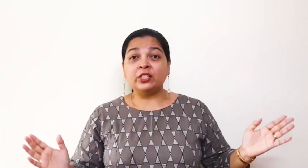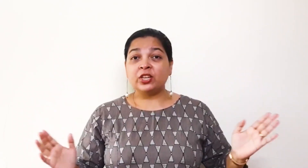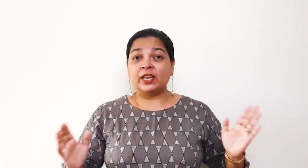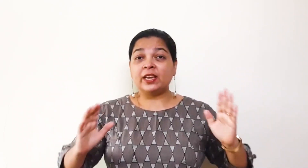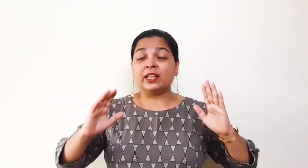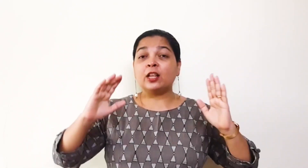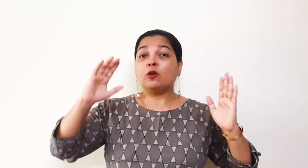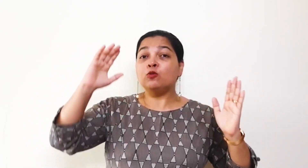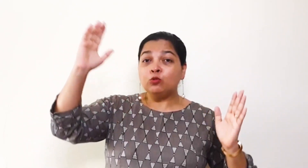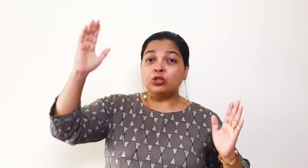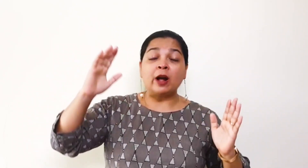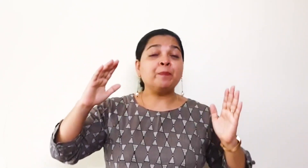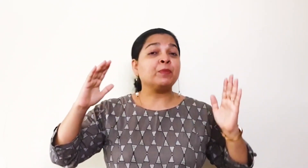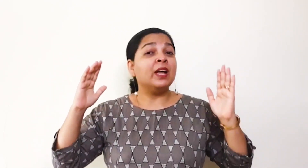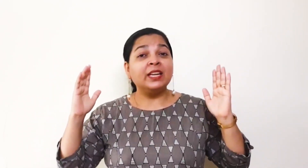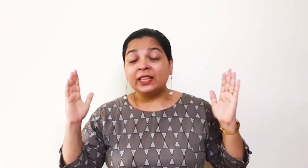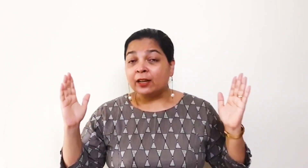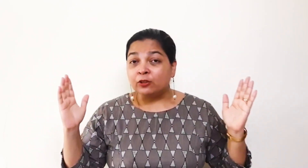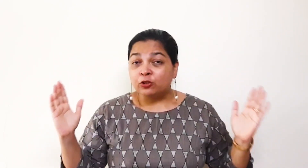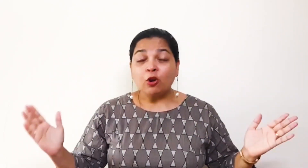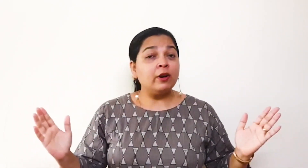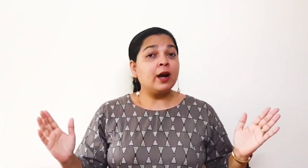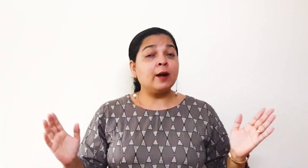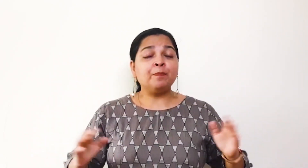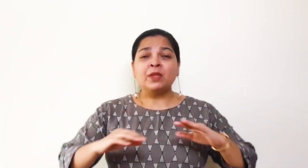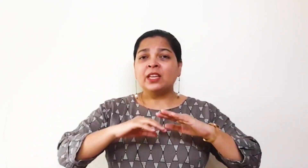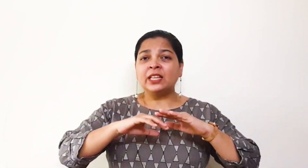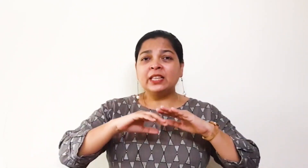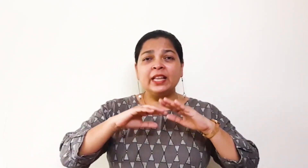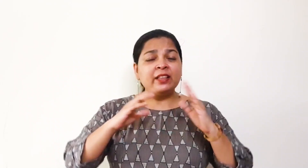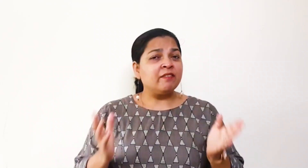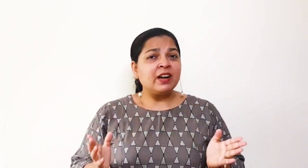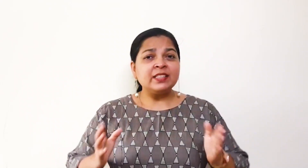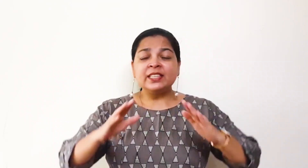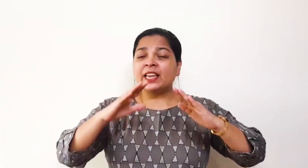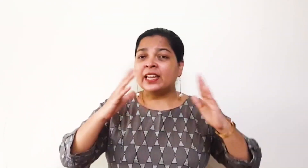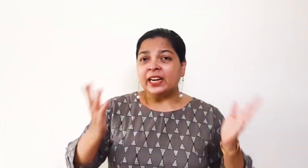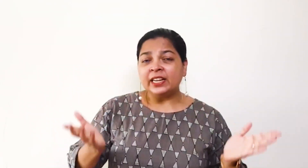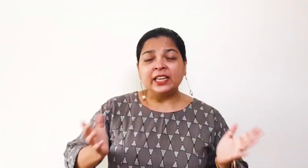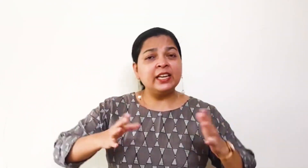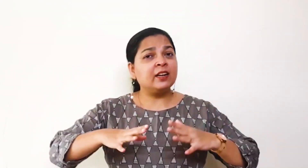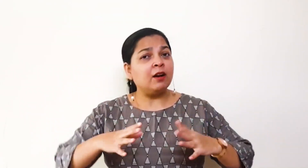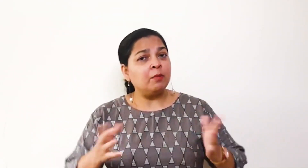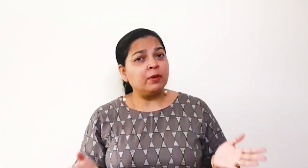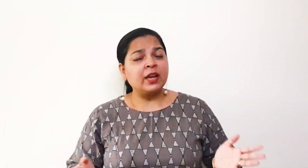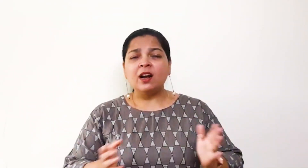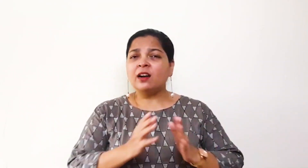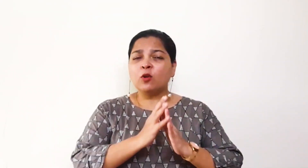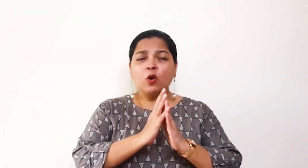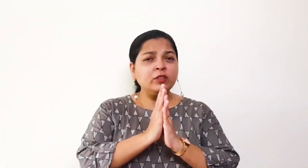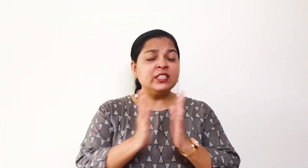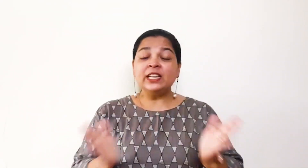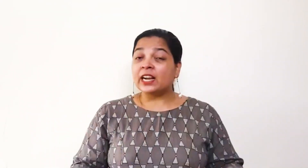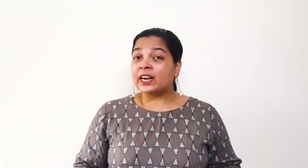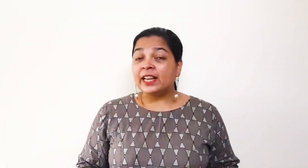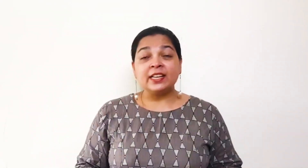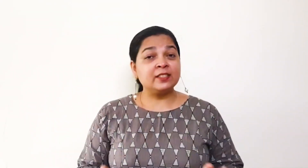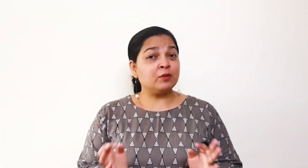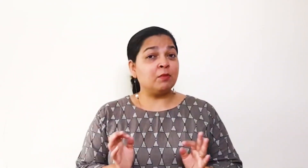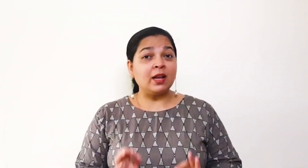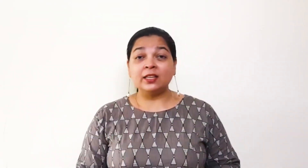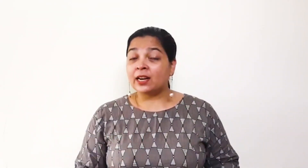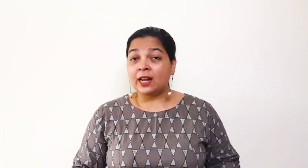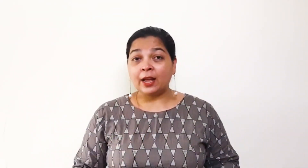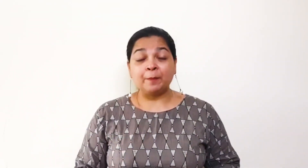जहाज केते बड़ हेबो केते दीर्घ केते प्रस्थ केतोटी झरका केतोटी कबाट केते कोठरी को